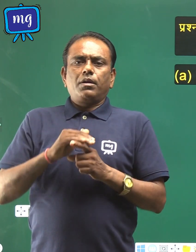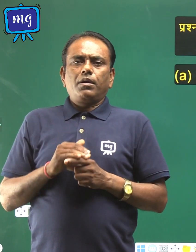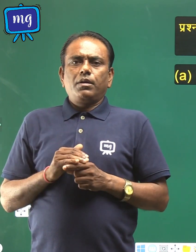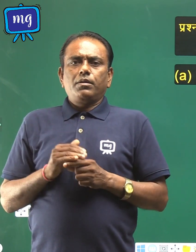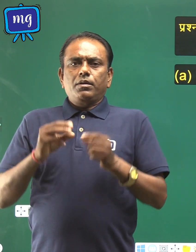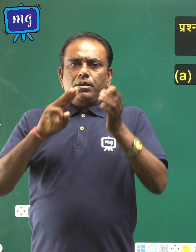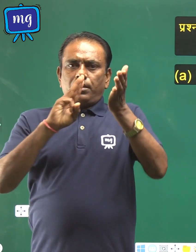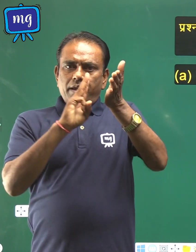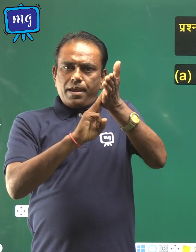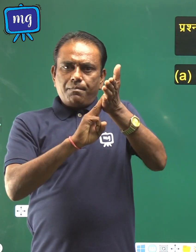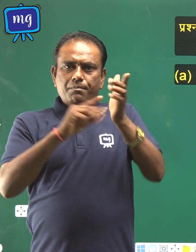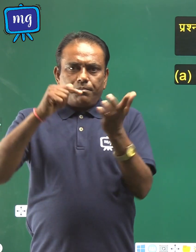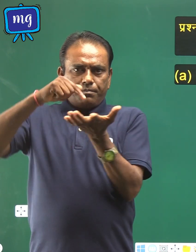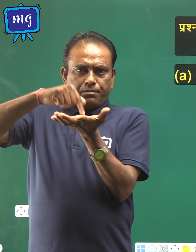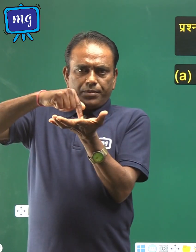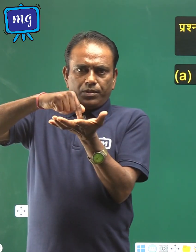एम बिंदु पर